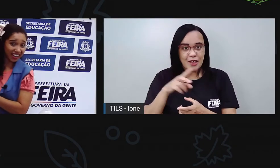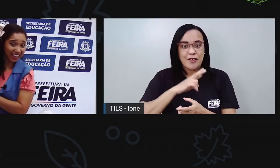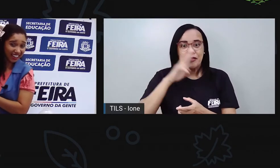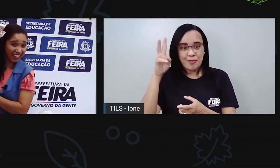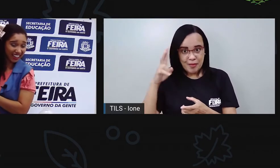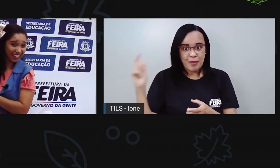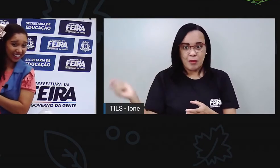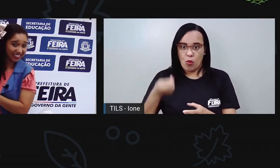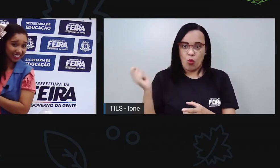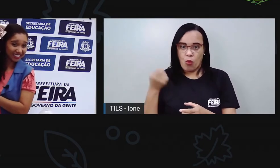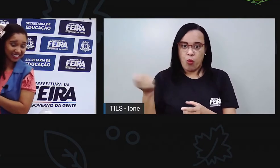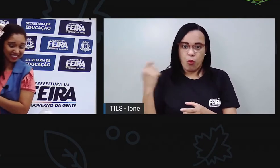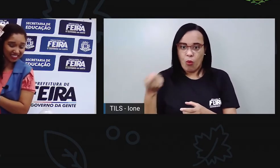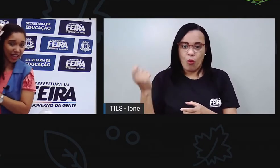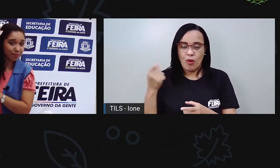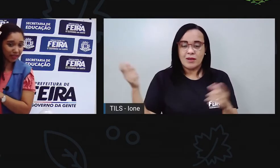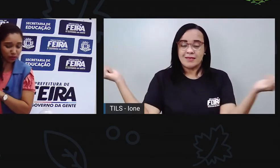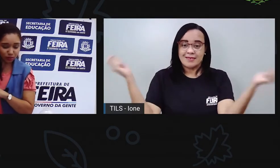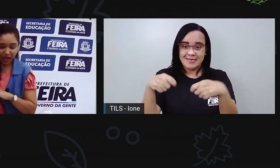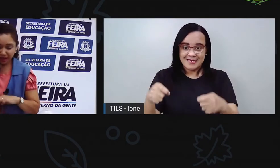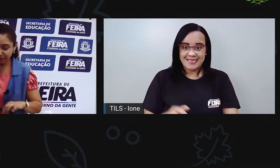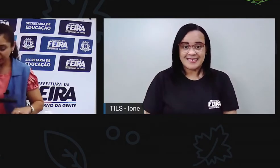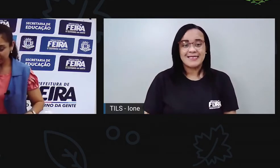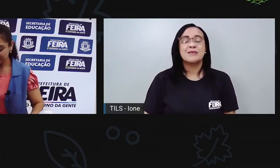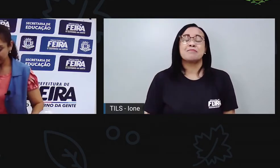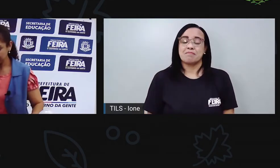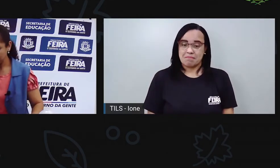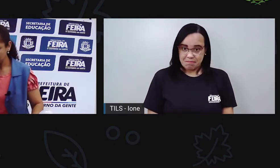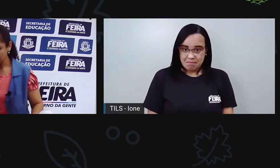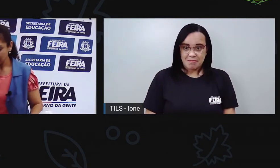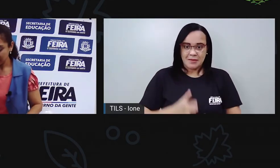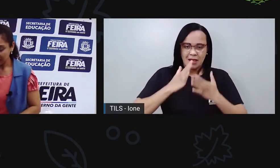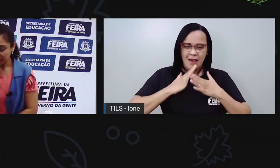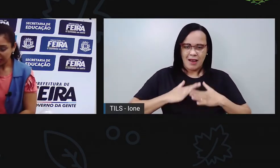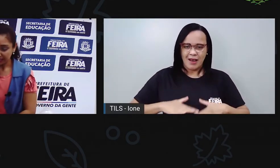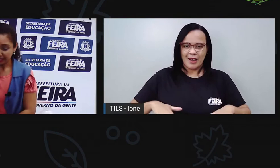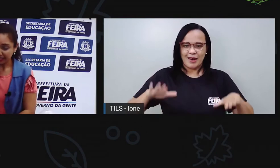Olha! É bem suave.